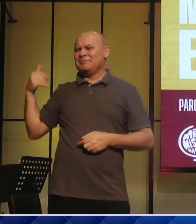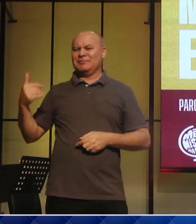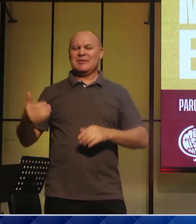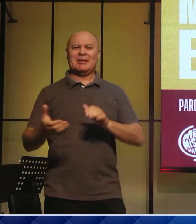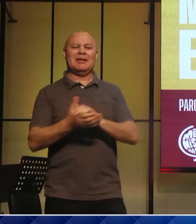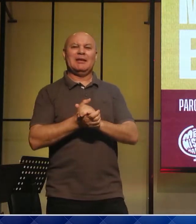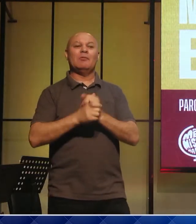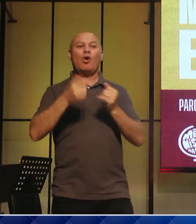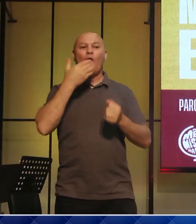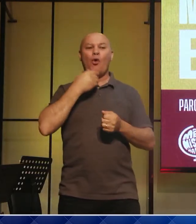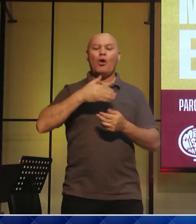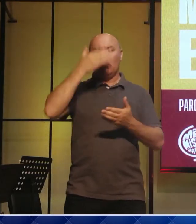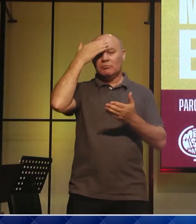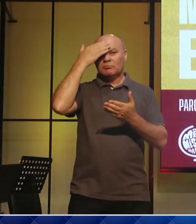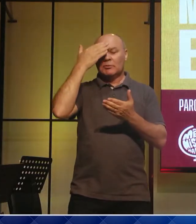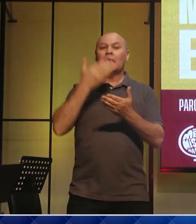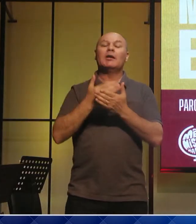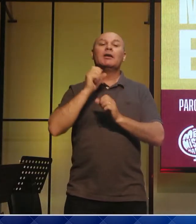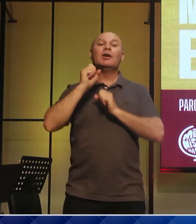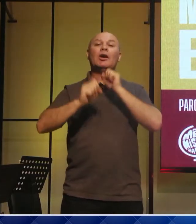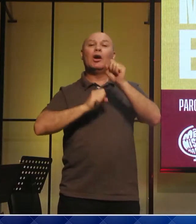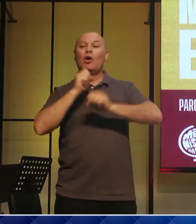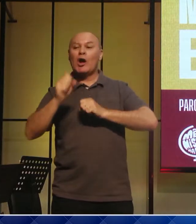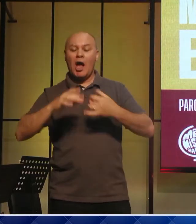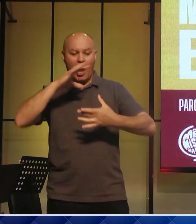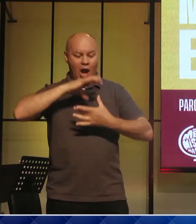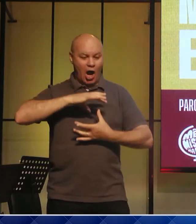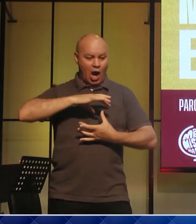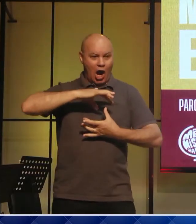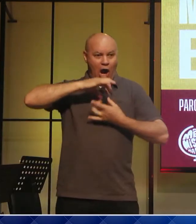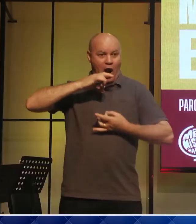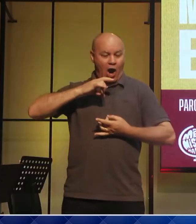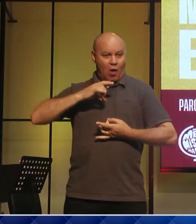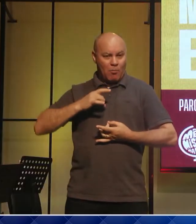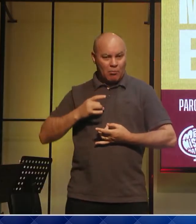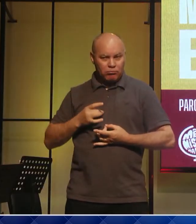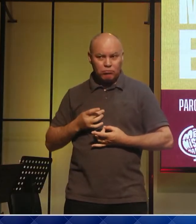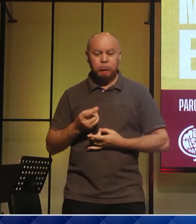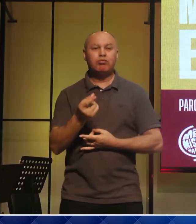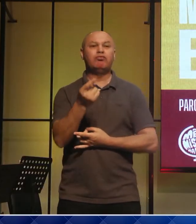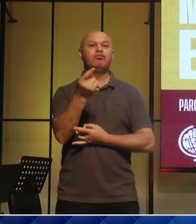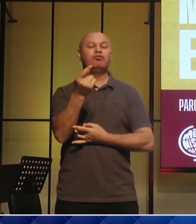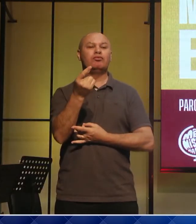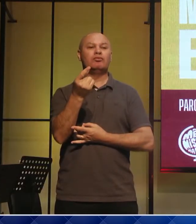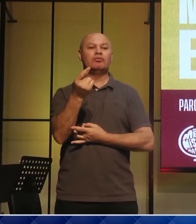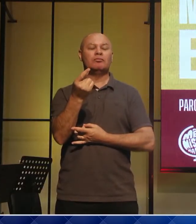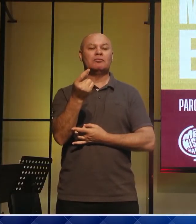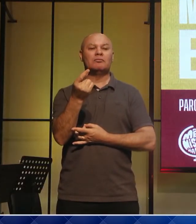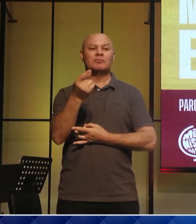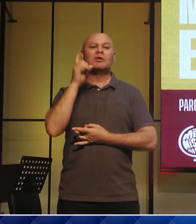cria na mortalidade da alma. Ele era anglicano, C.S. Lewis também era anglicano.